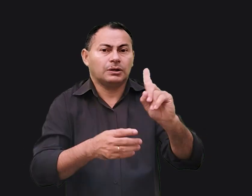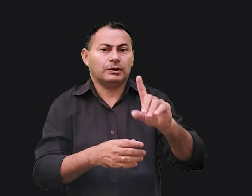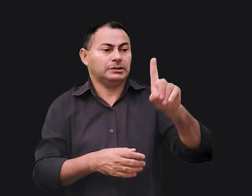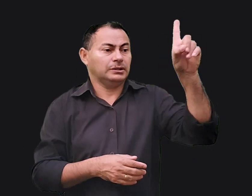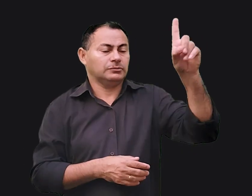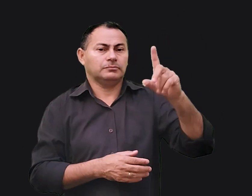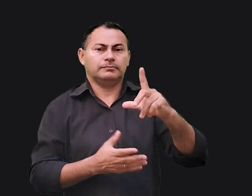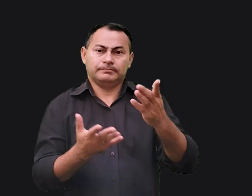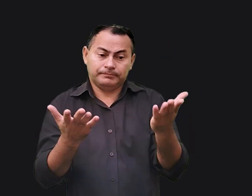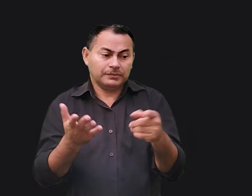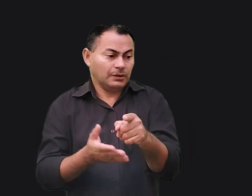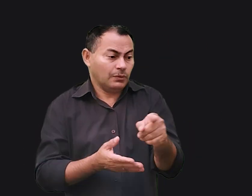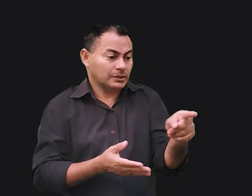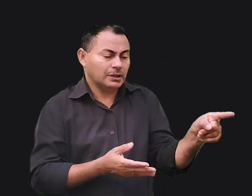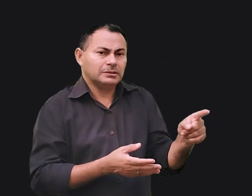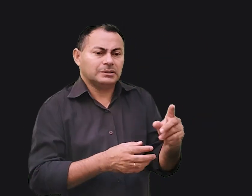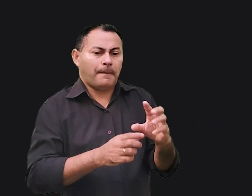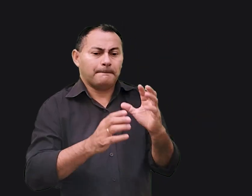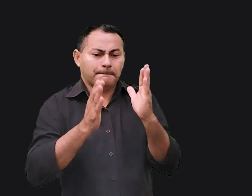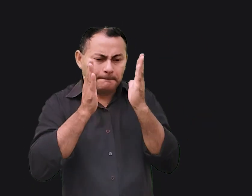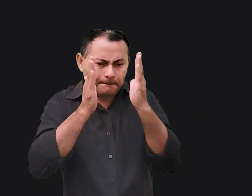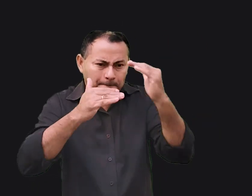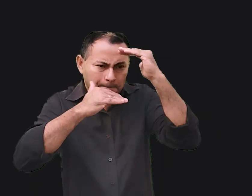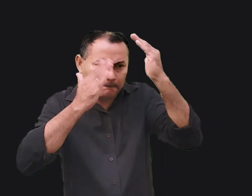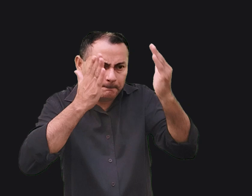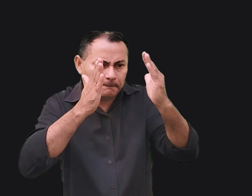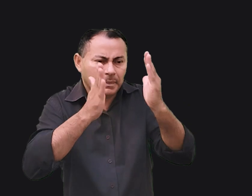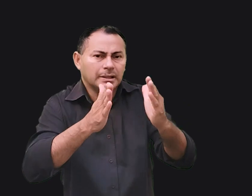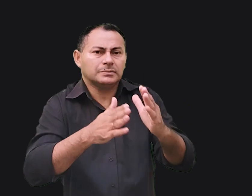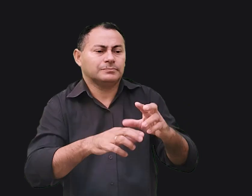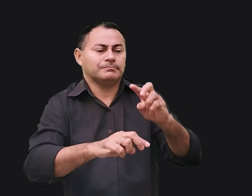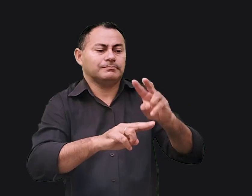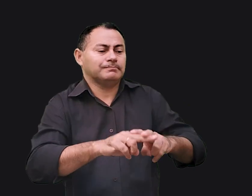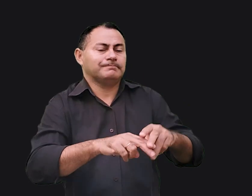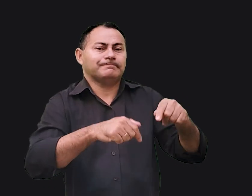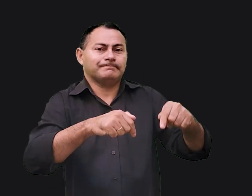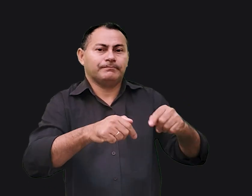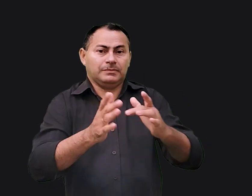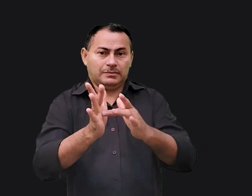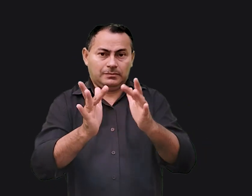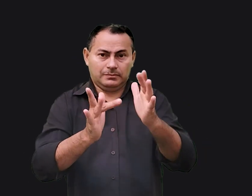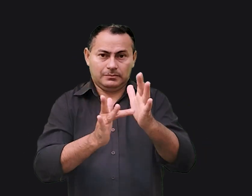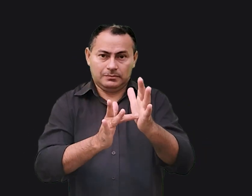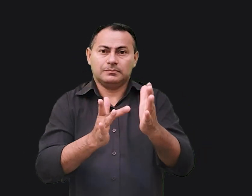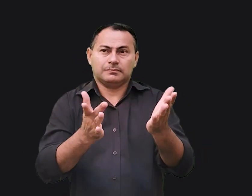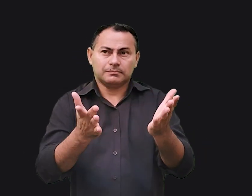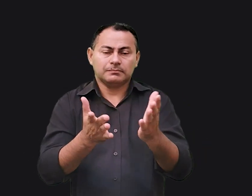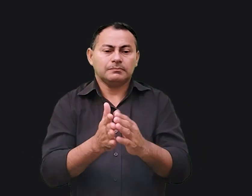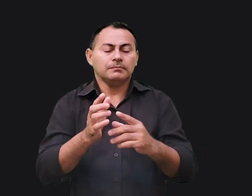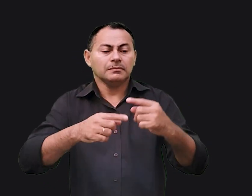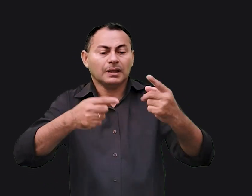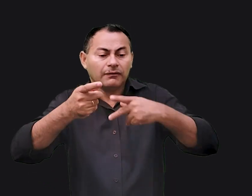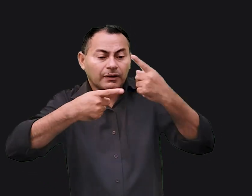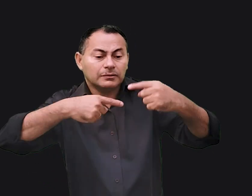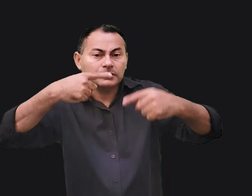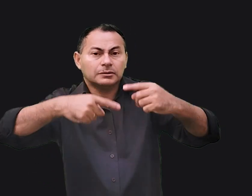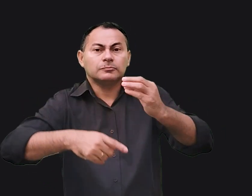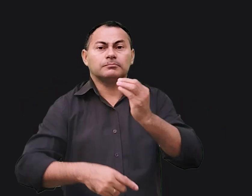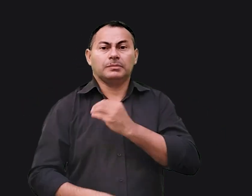são de Deus. Aliás, vocês estão presos, cativos. Jesus estava tratando da questão do